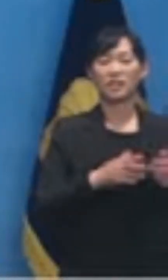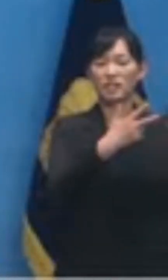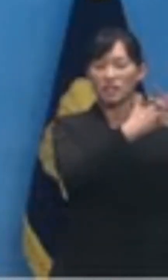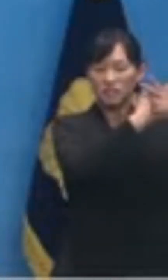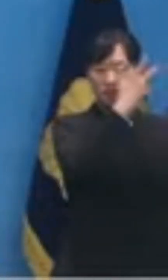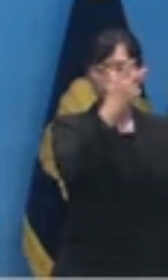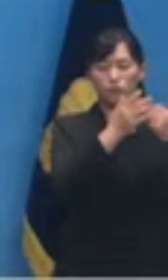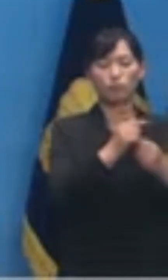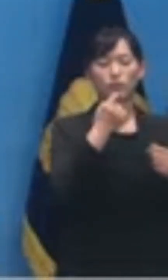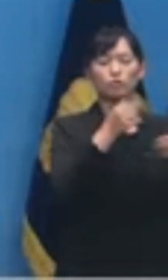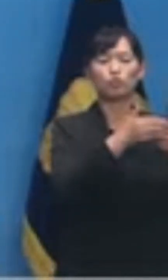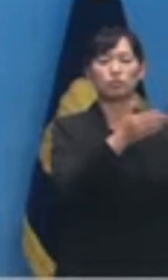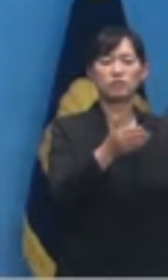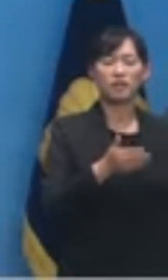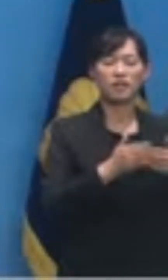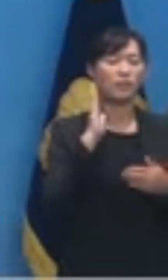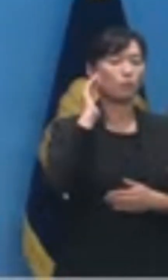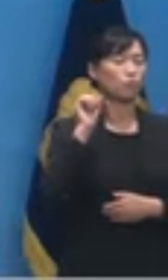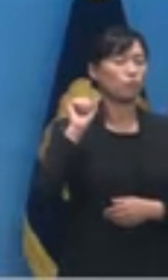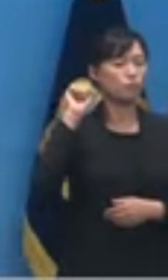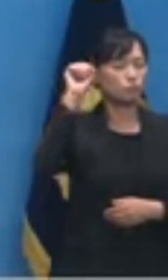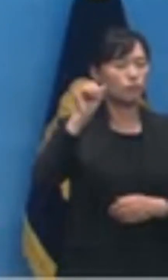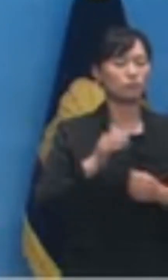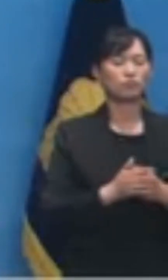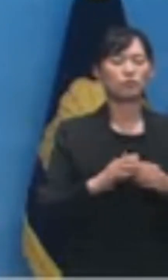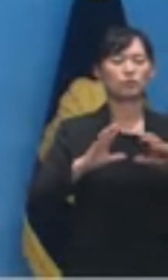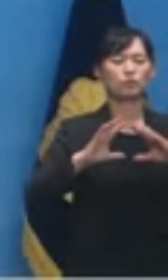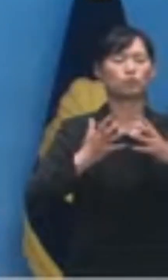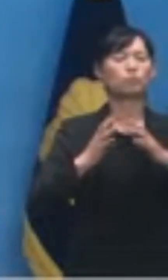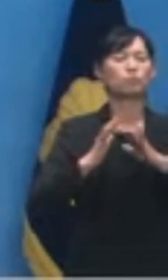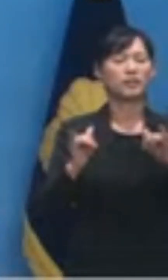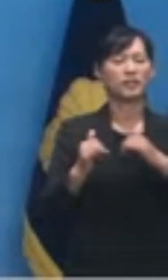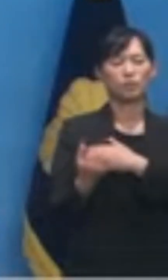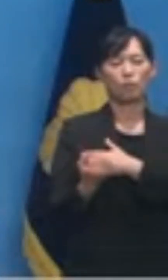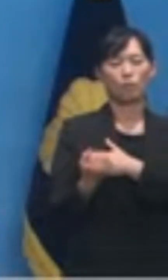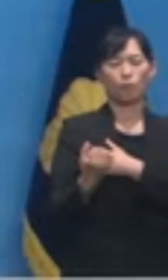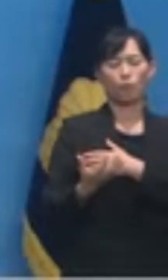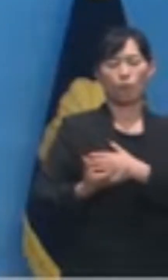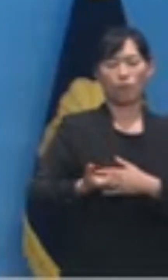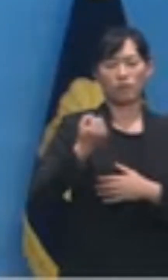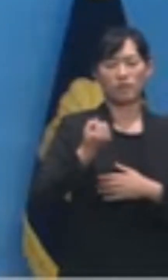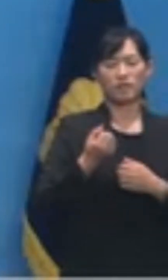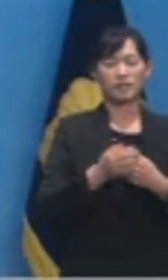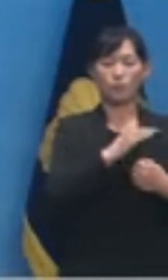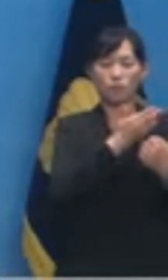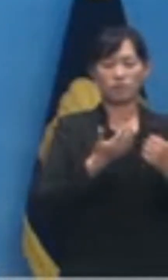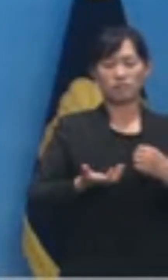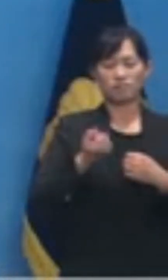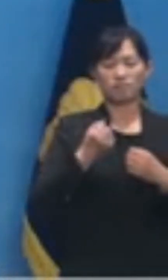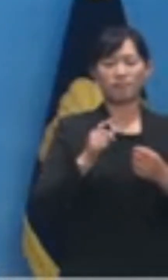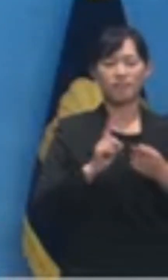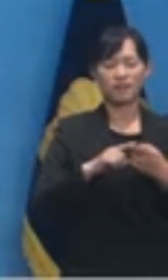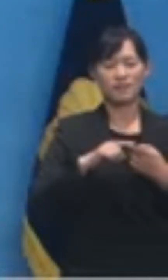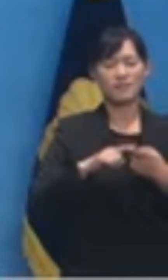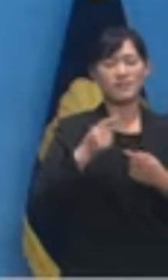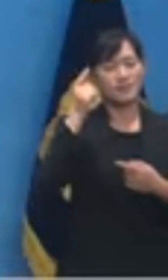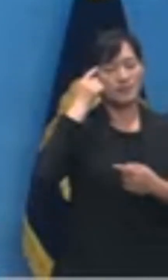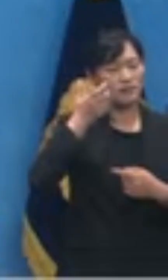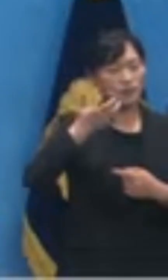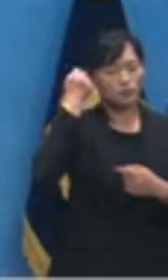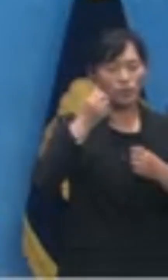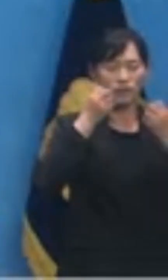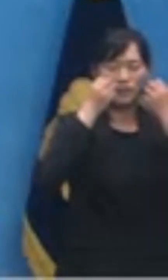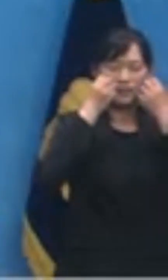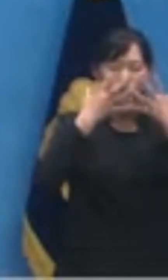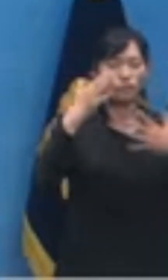이재명 더불어민주당 대통령 후보는 국민주권에 대한 확고한 정치 철학을 가지고 대한민국의 새로운